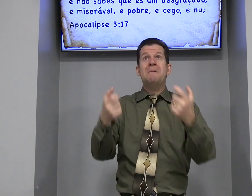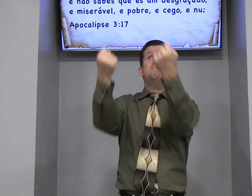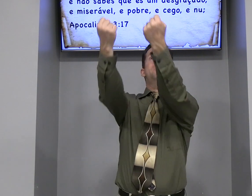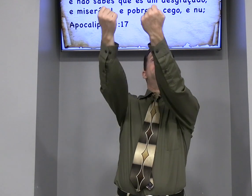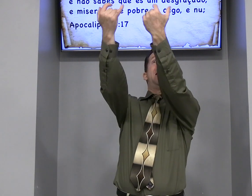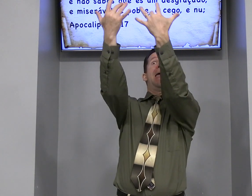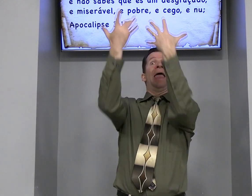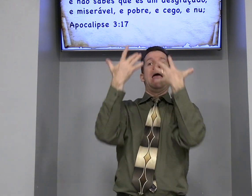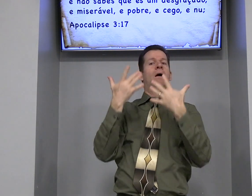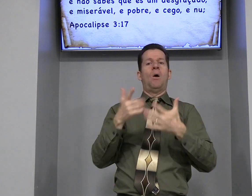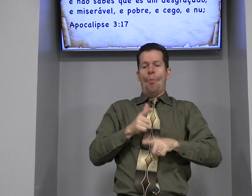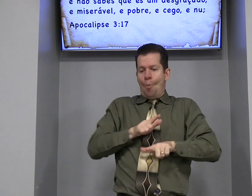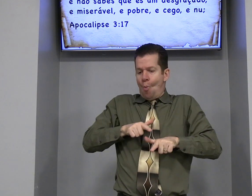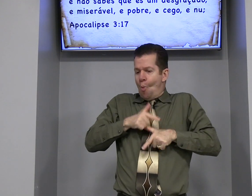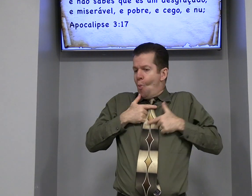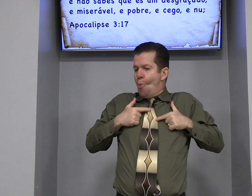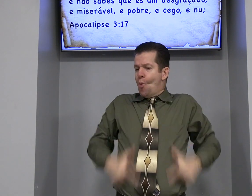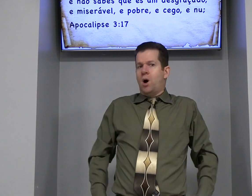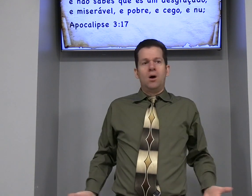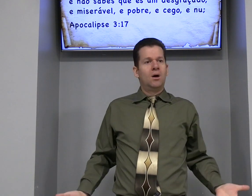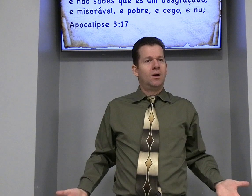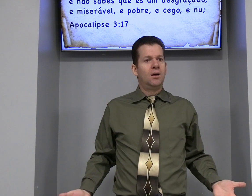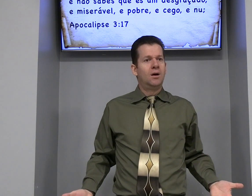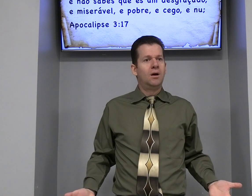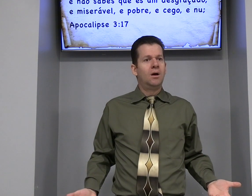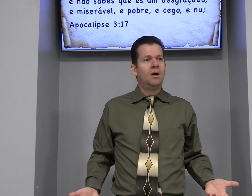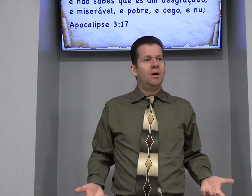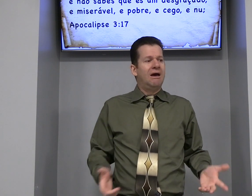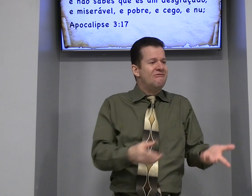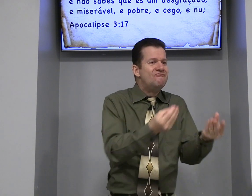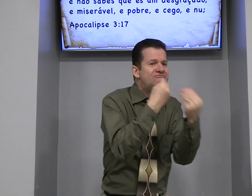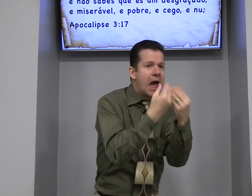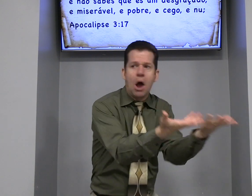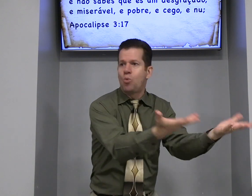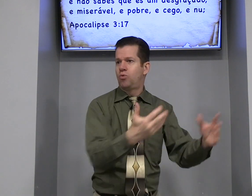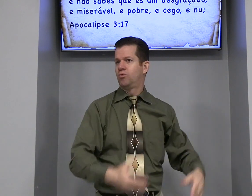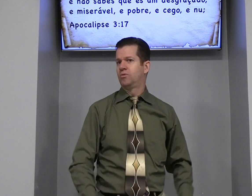não tinha as bênçãos, era sem bênção, fraco.